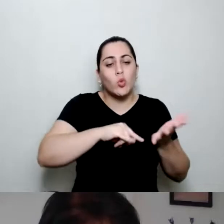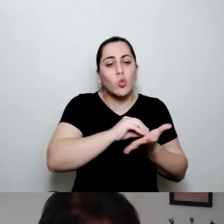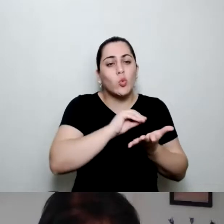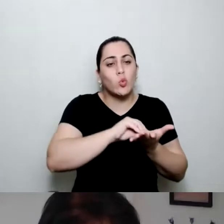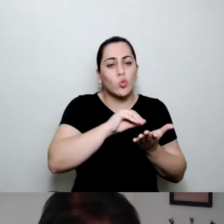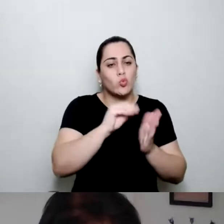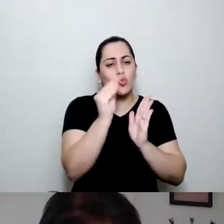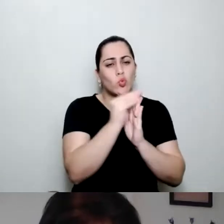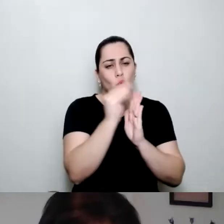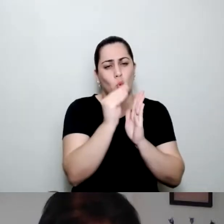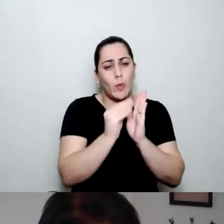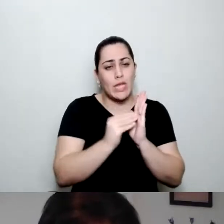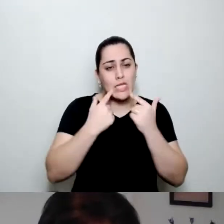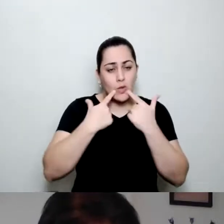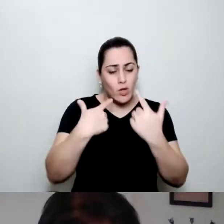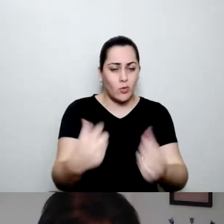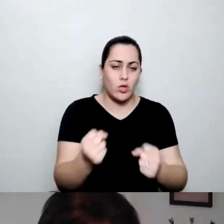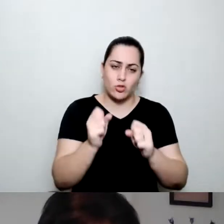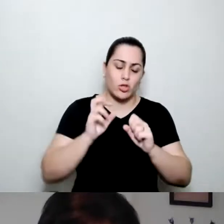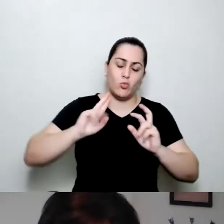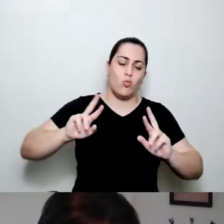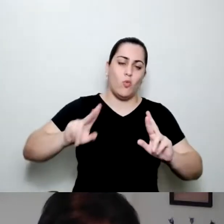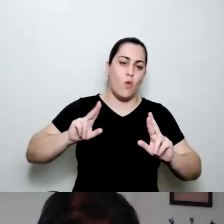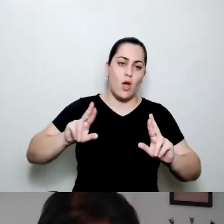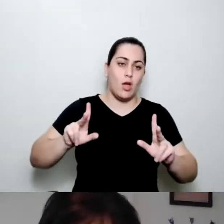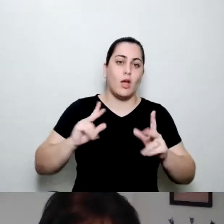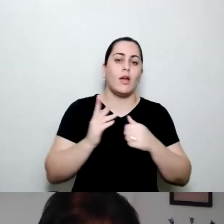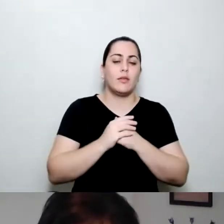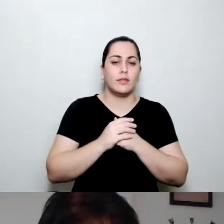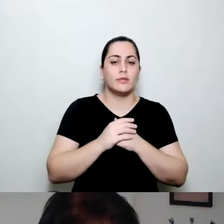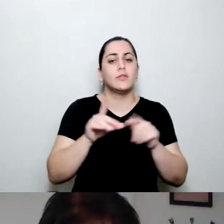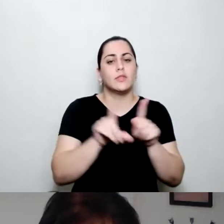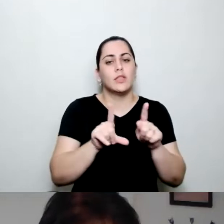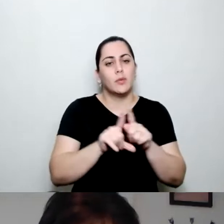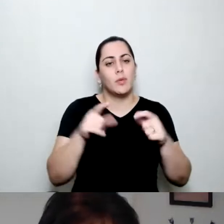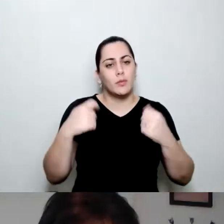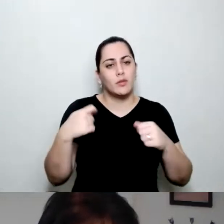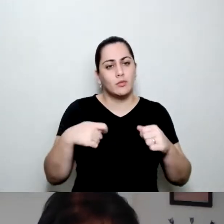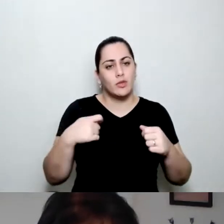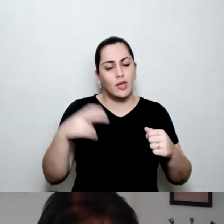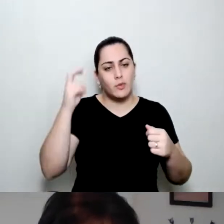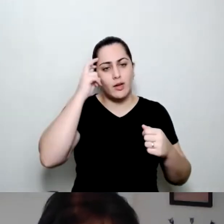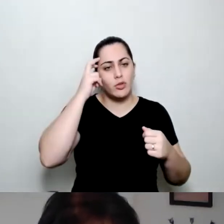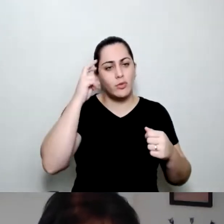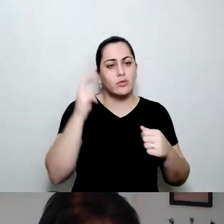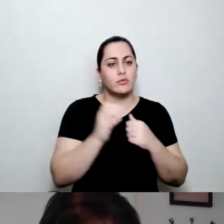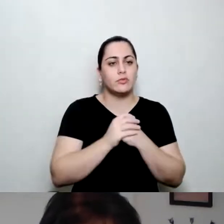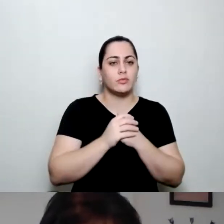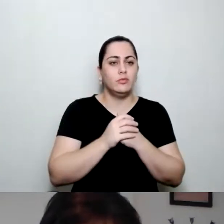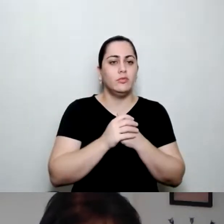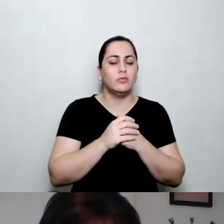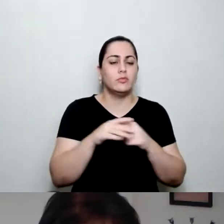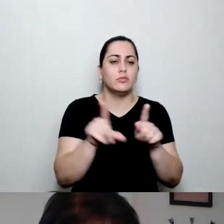documentação linguística passa por esse componente também de uma documentação cultural.